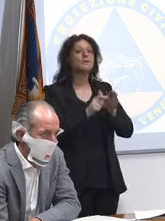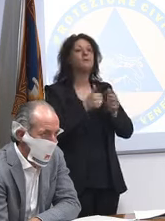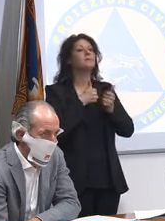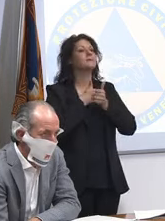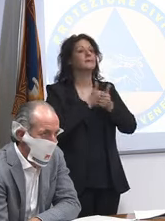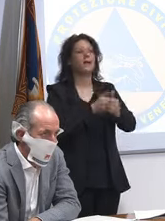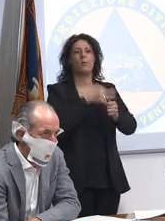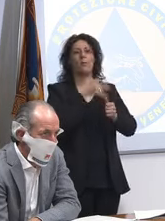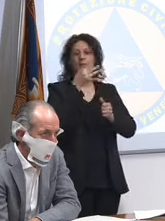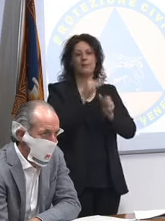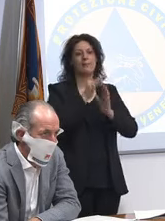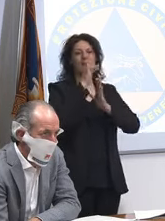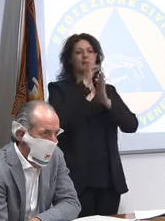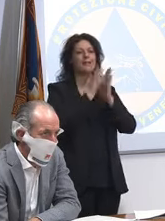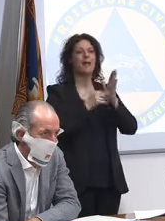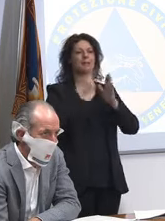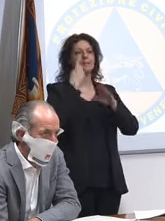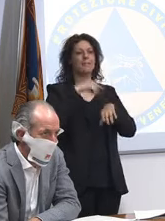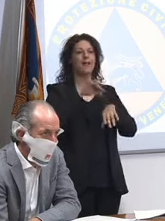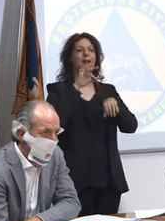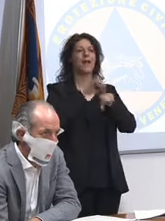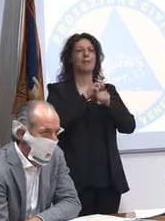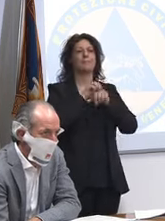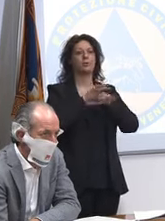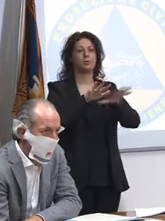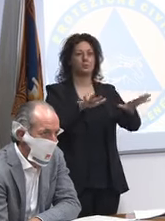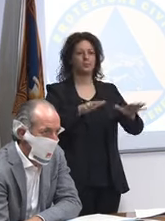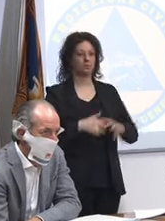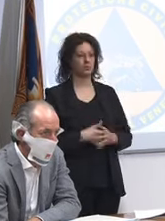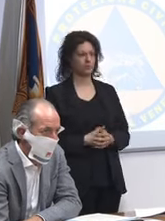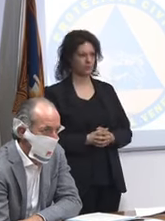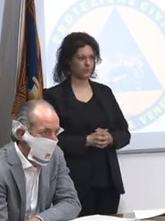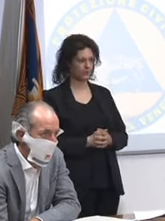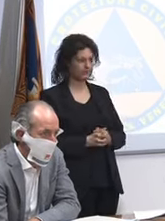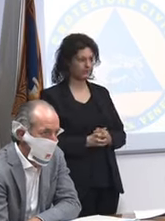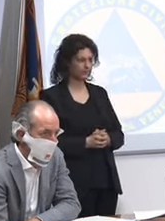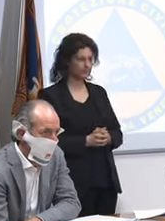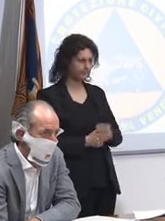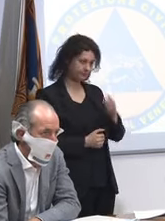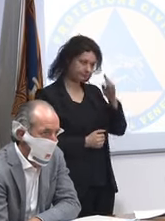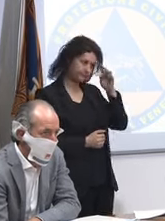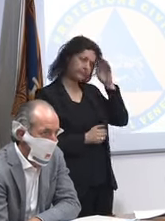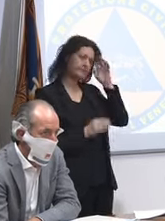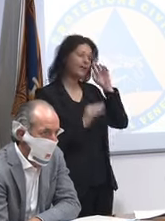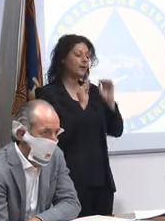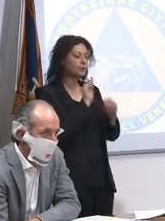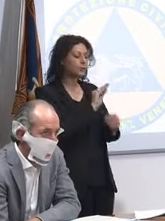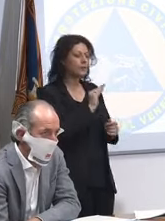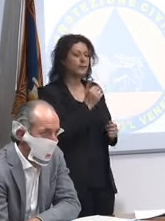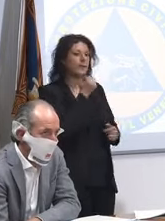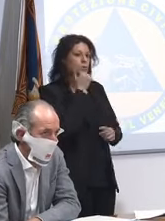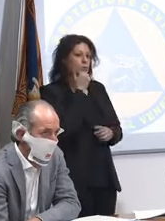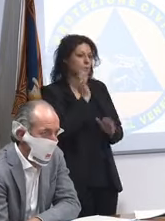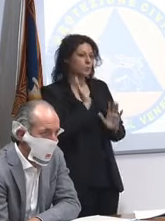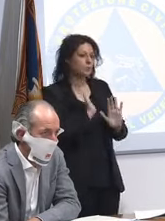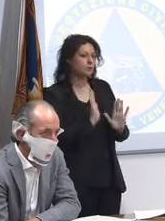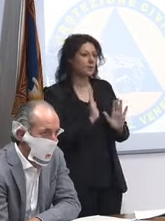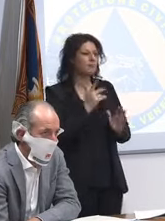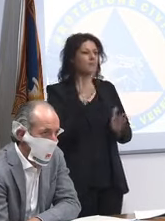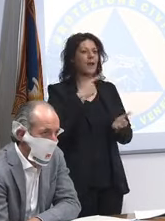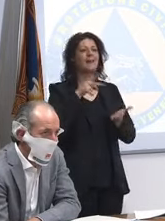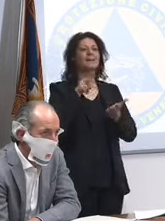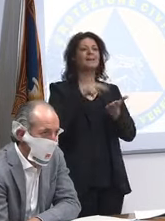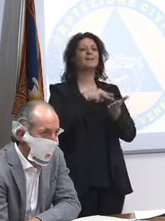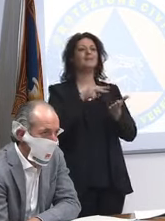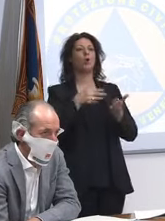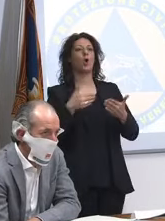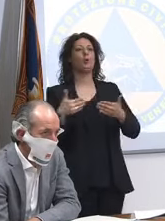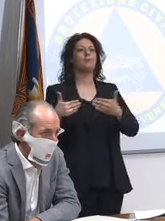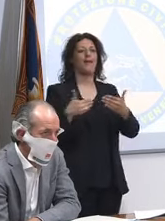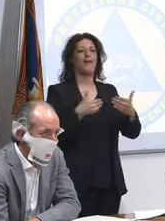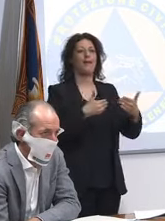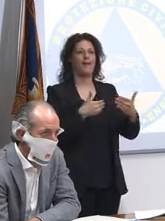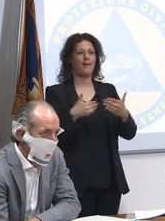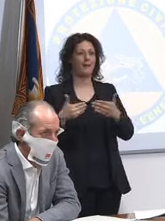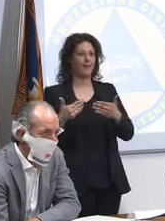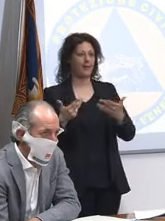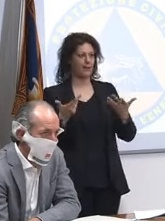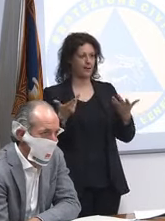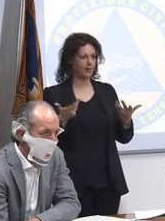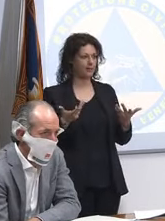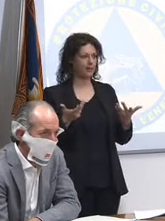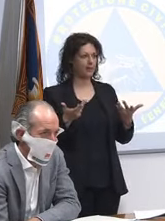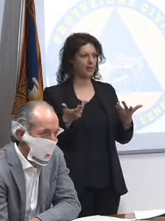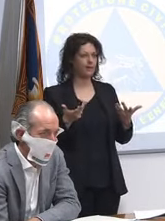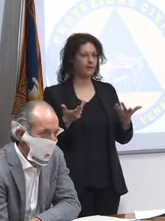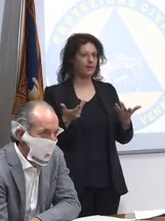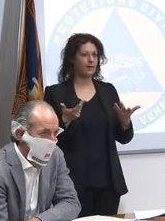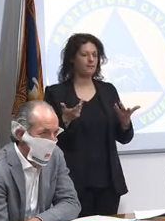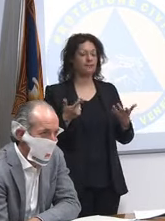dell'epidemiologia. Alpino. La domanda è obbligata, cioè in discoteca non è che ci andiamo per fare il droplet, io non ci sono mai andato, credo